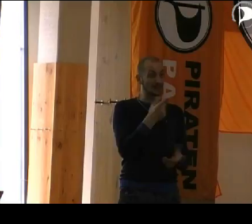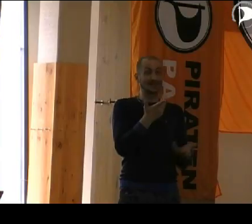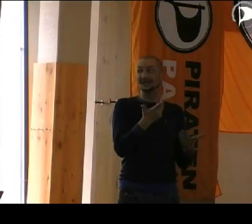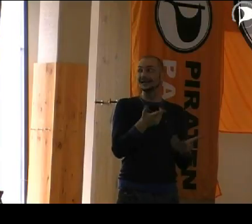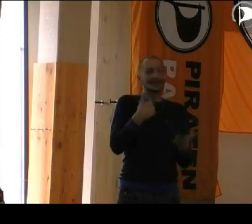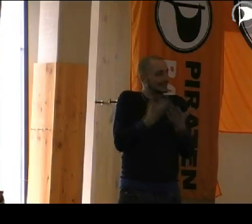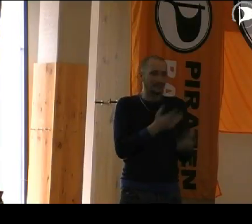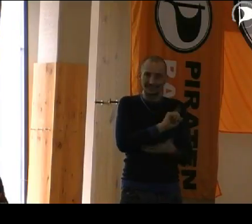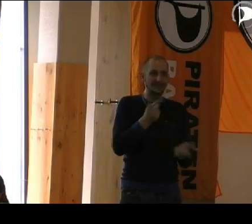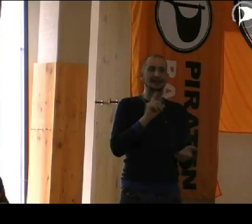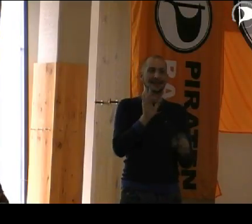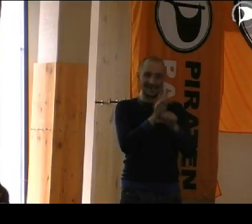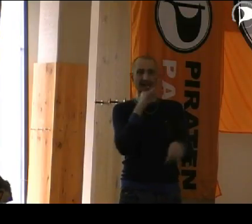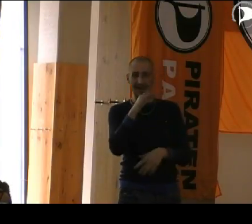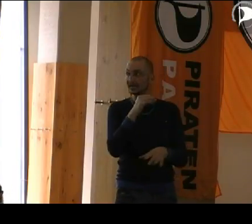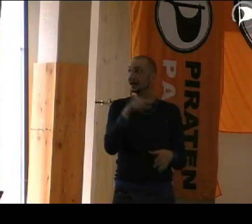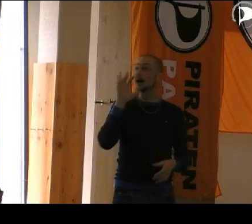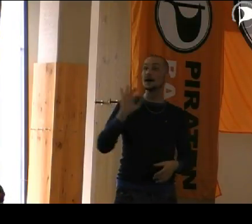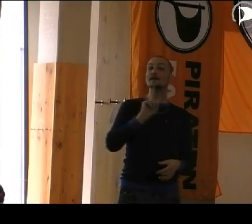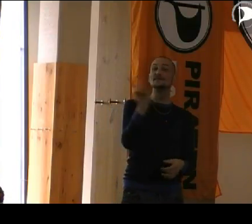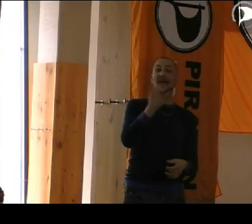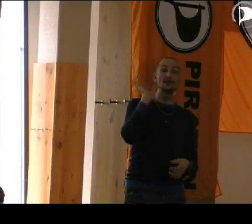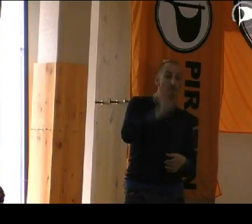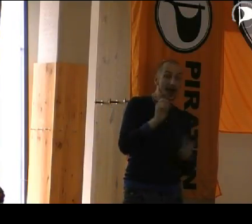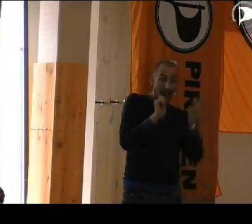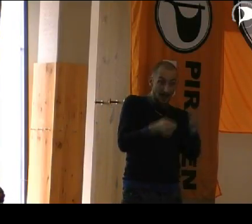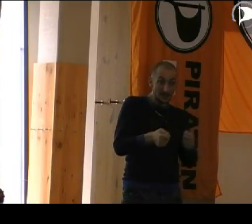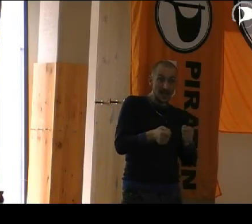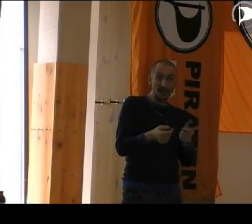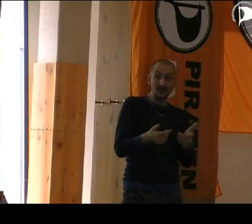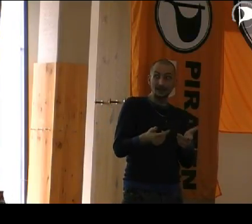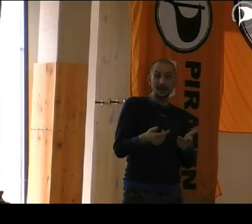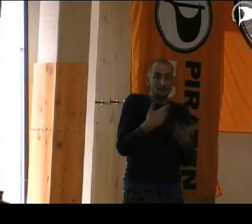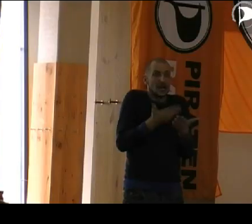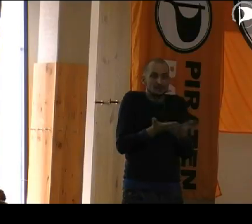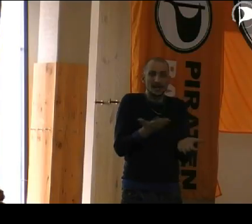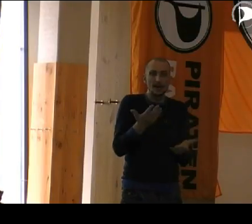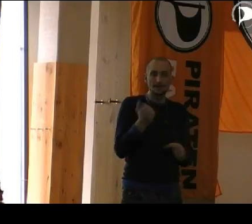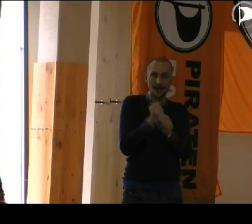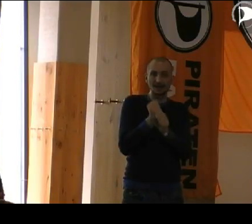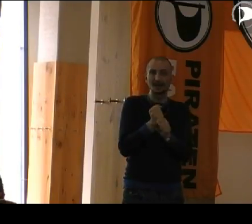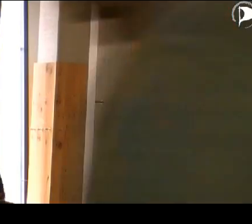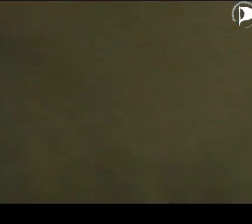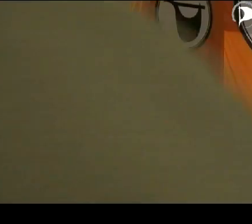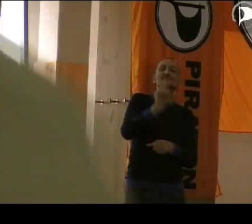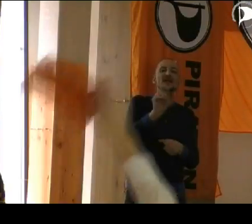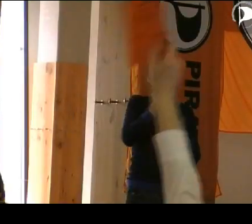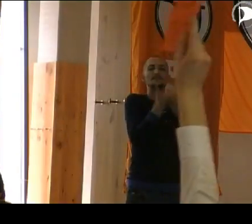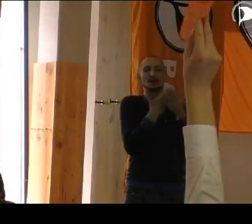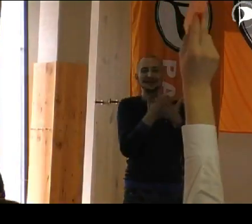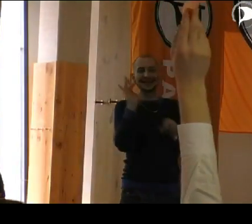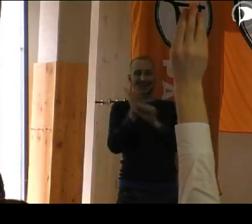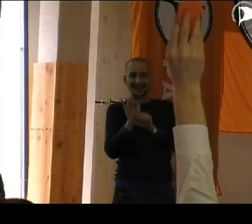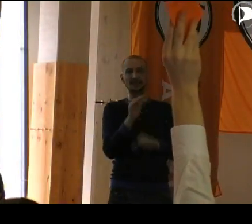meint er würde für dieses nachmittags stimmen er würde für diesen antrag stimmen wer würde dagegen sturm